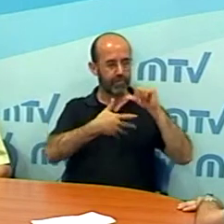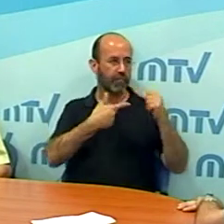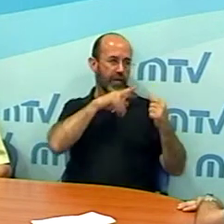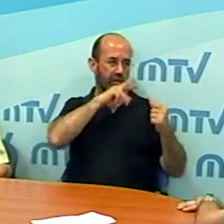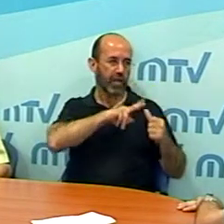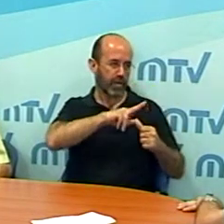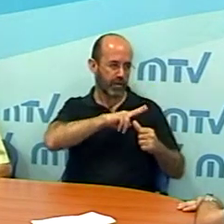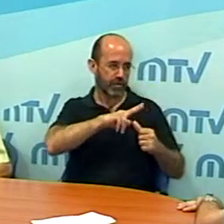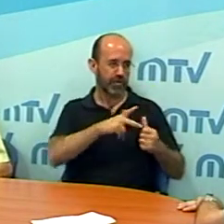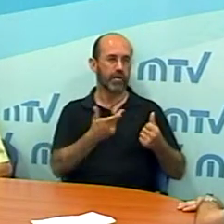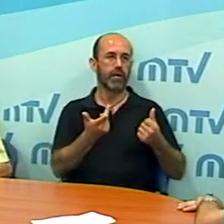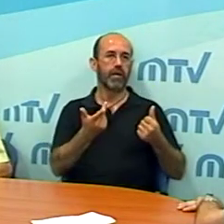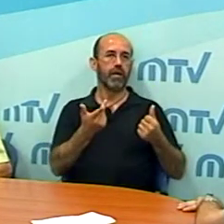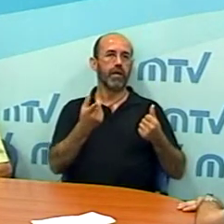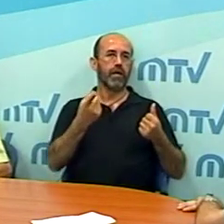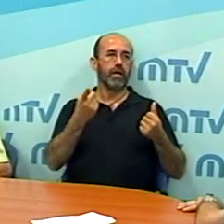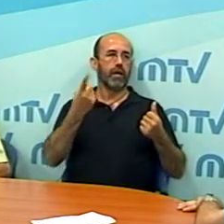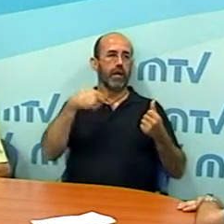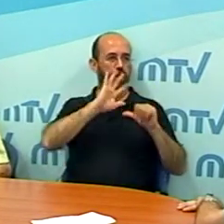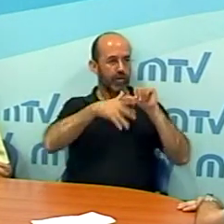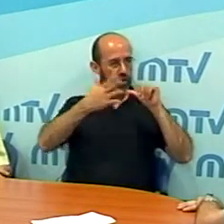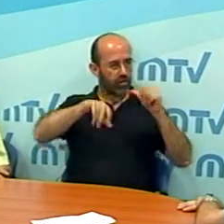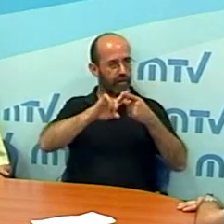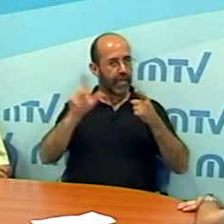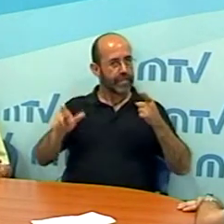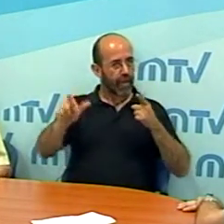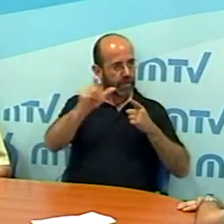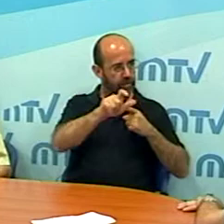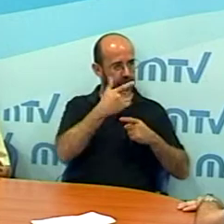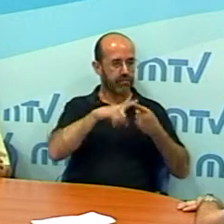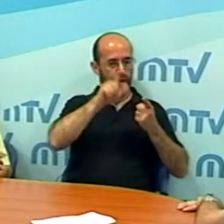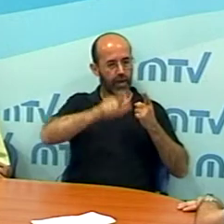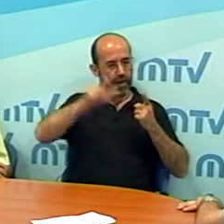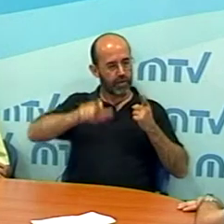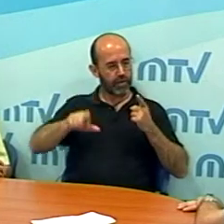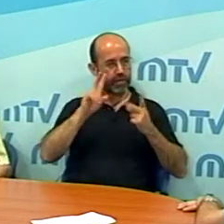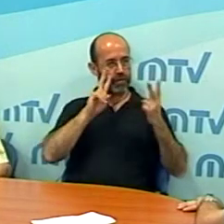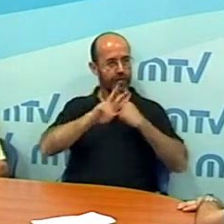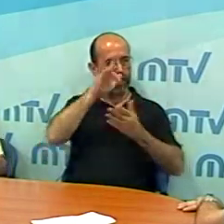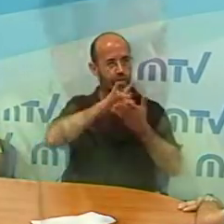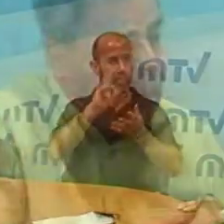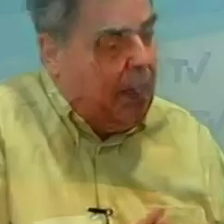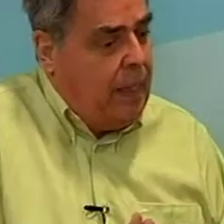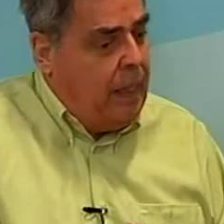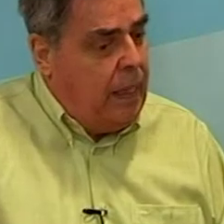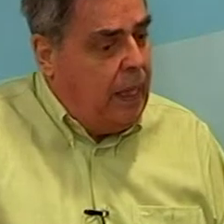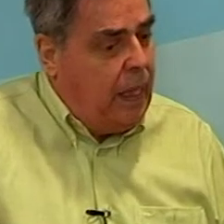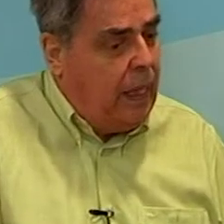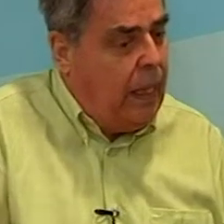evidentemente. Entonces, toda esa gente que está allí,